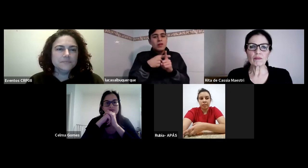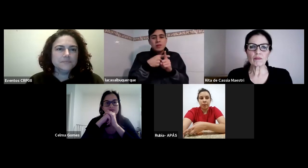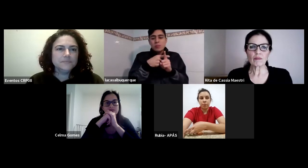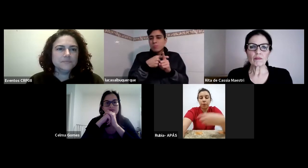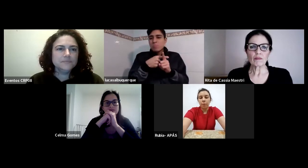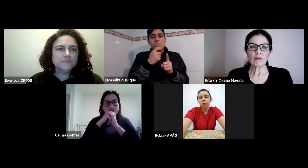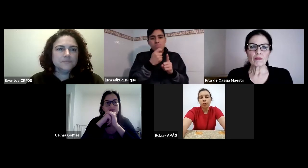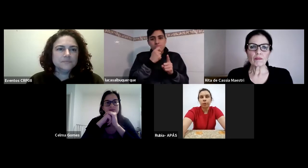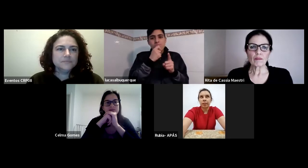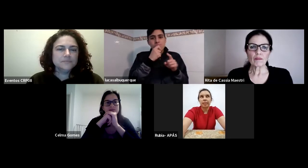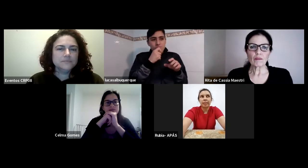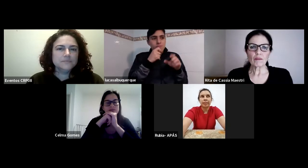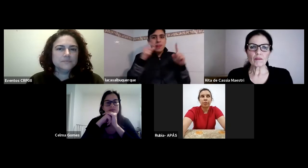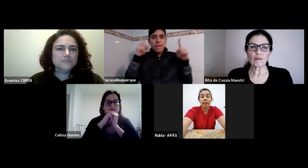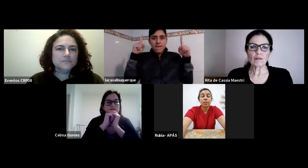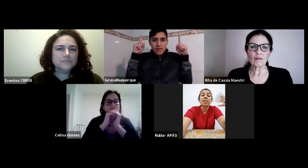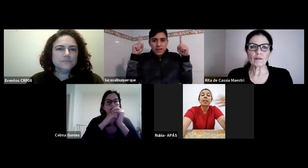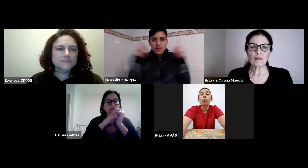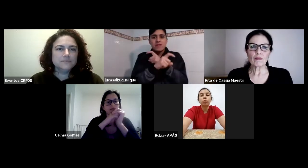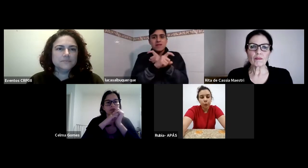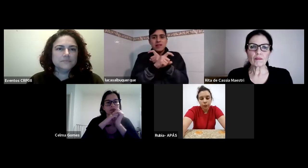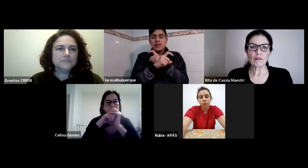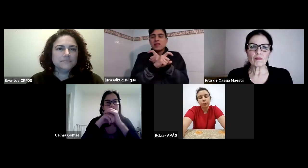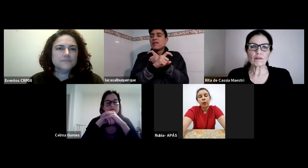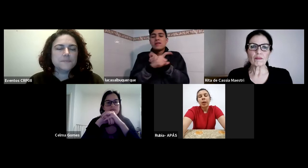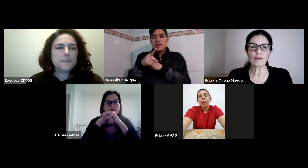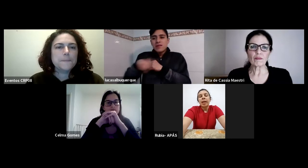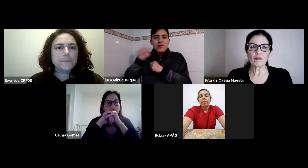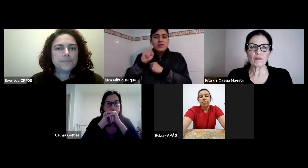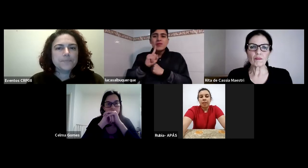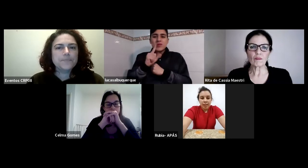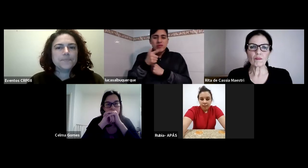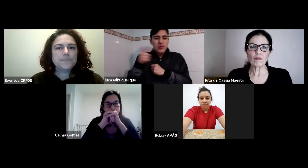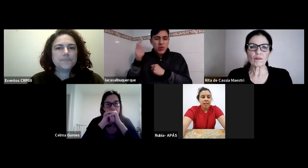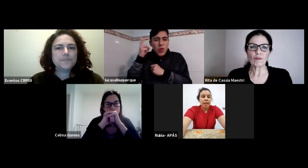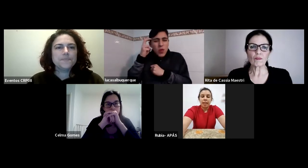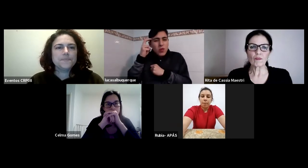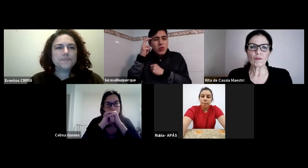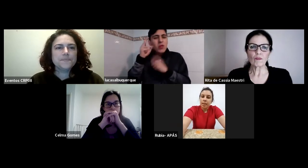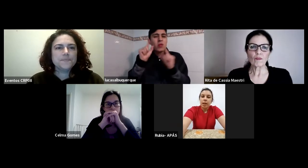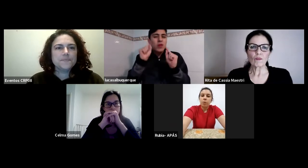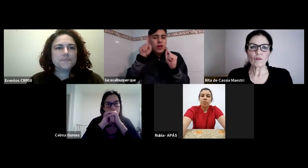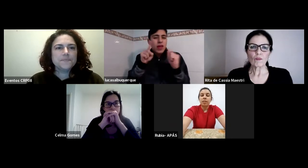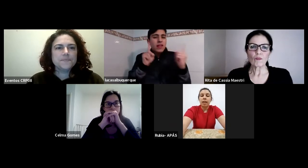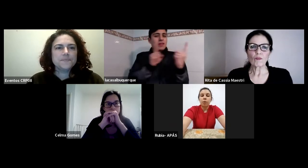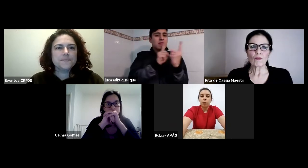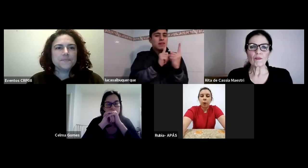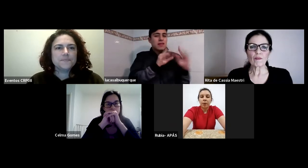escasso, né, para o próprio surdo, assim, não faz parte da cultura do surdo fazer, né, terapia ou, enfim, ter